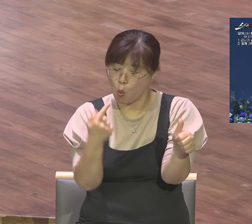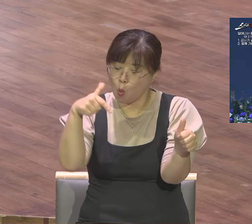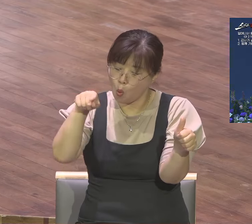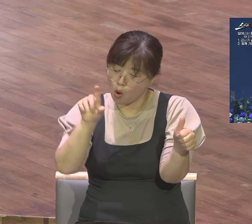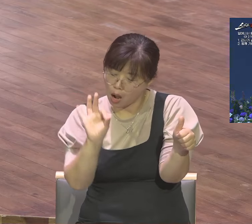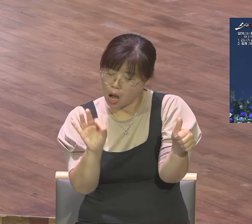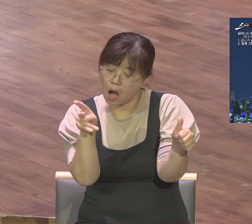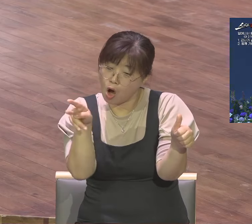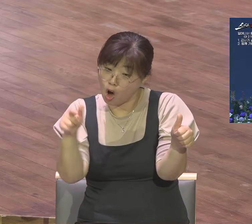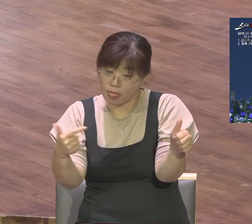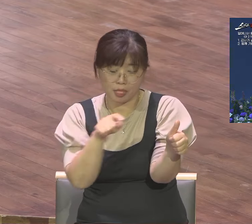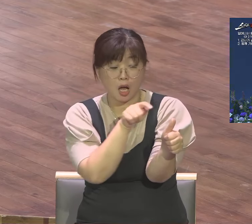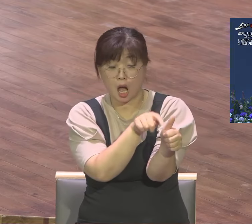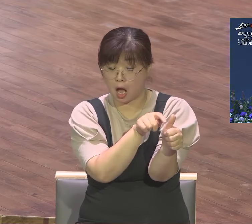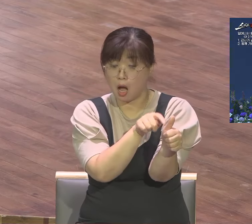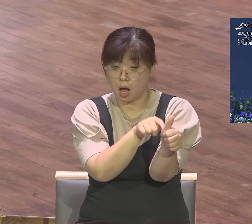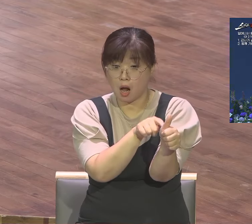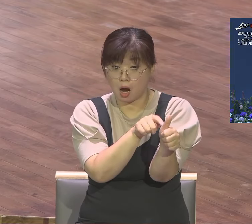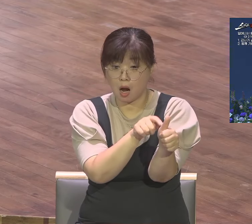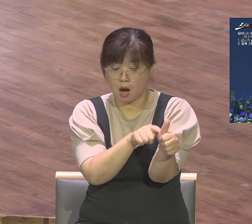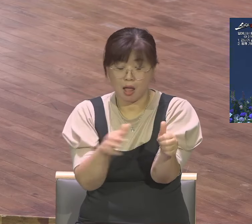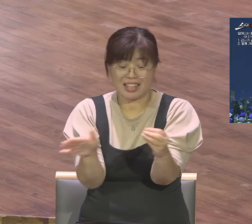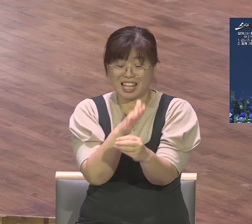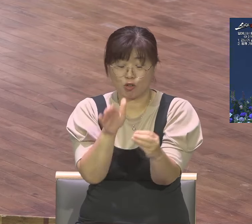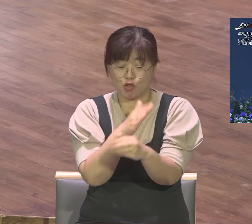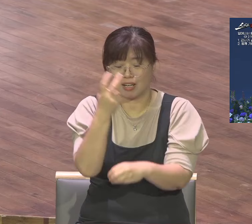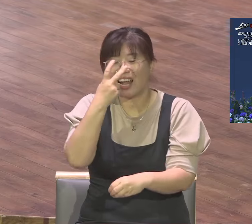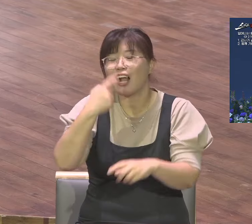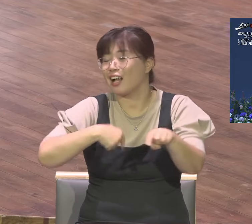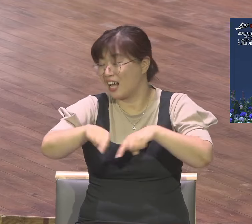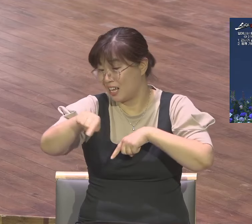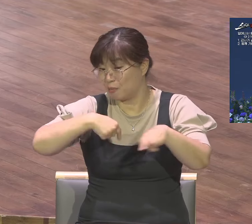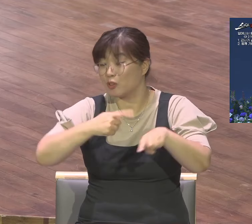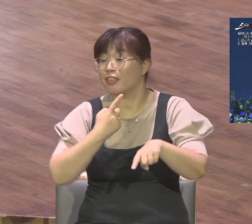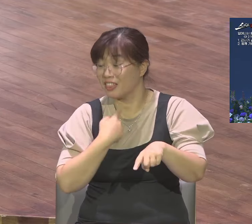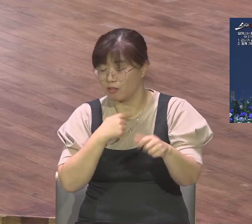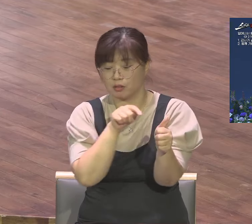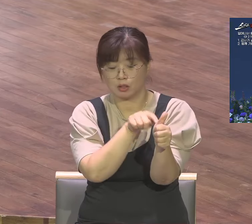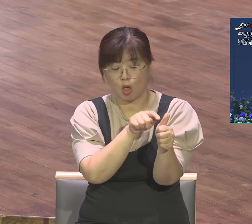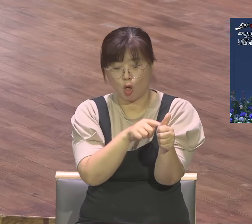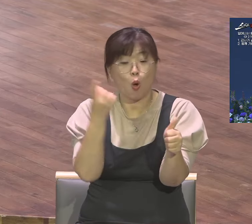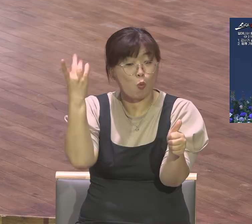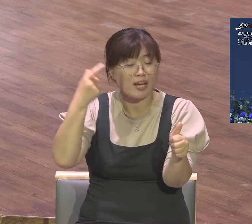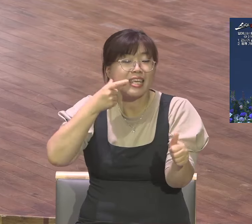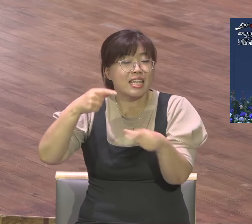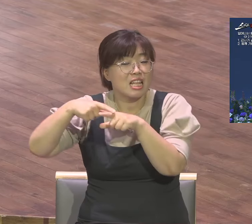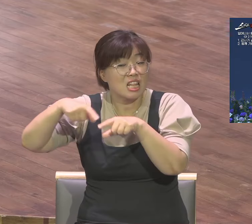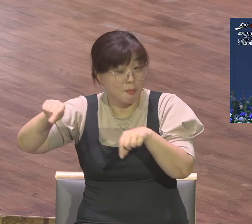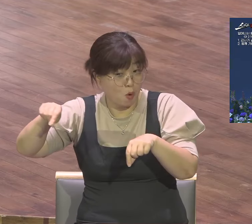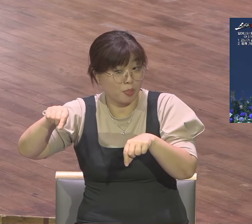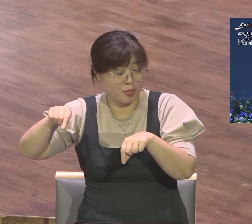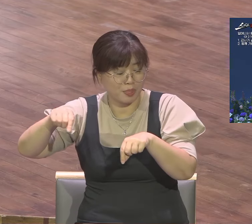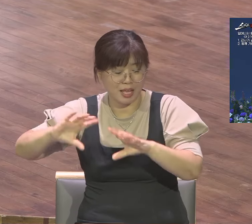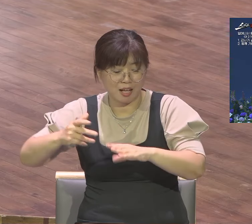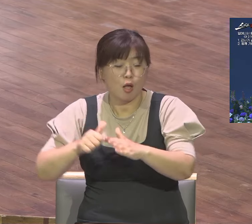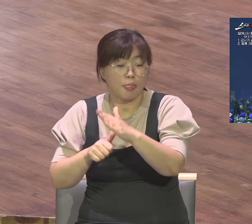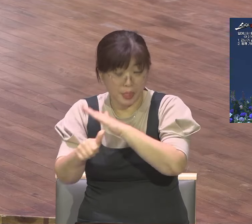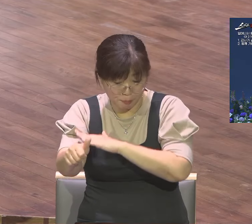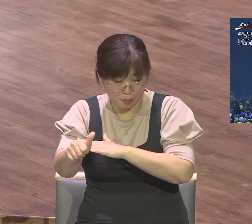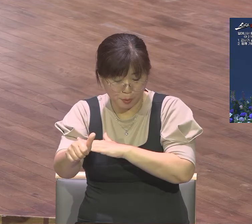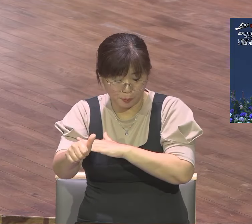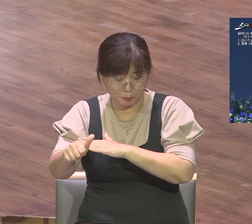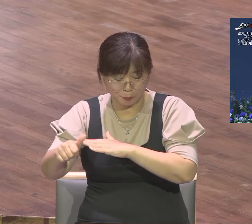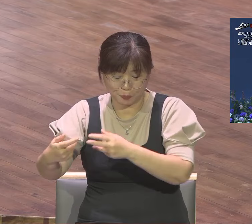했어요. 일본 탁구를 세계적인 수준으로 올려본 거예요. 이 사람이. 그래서 한국에서 여자부 감독해라 해가지고 우리나라